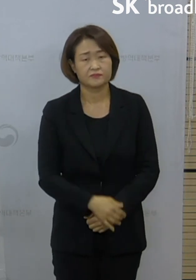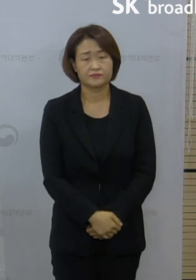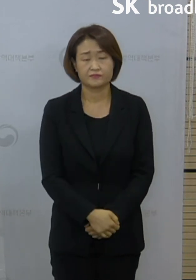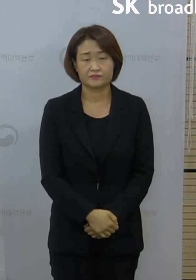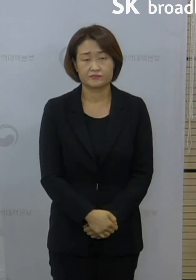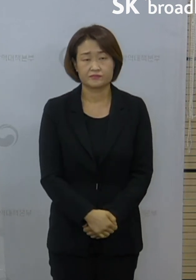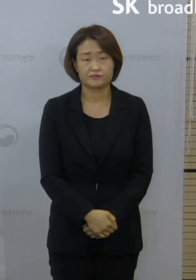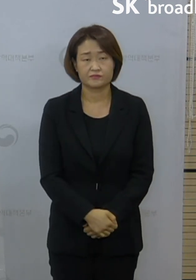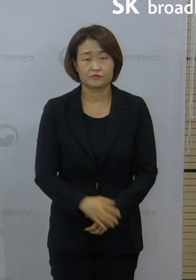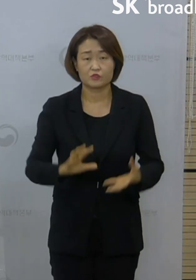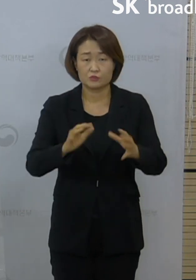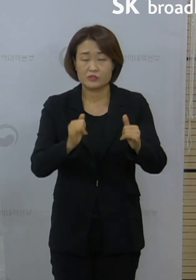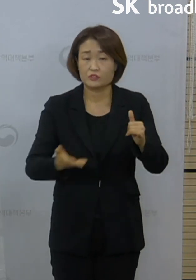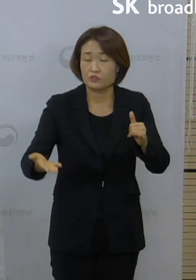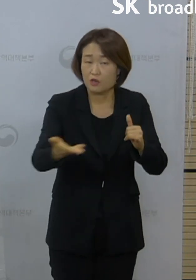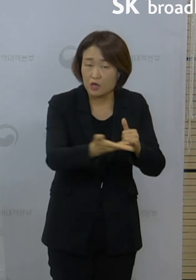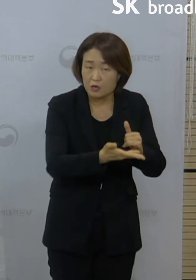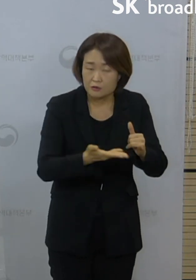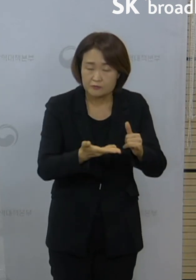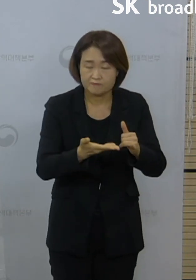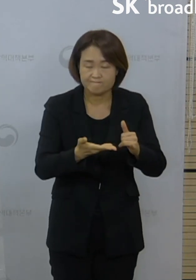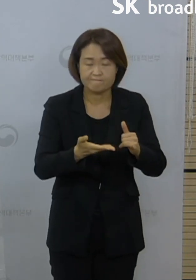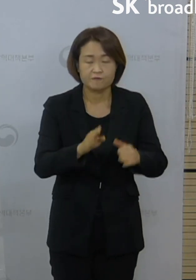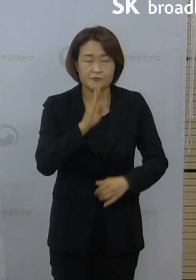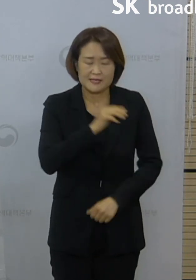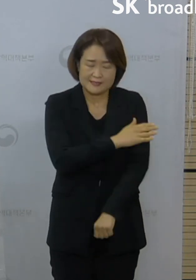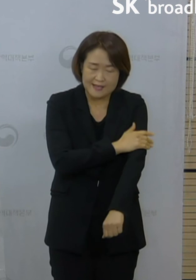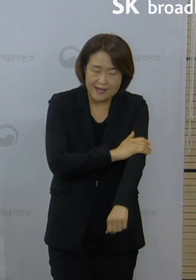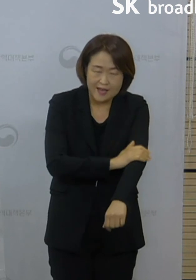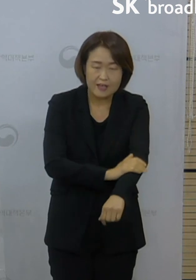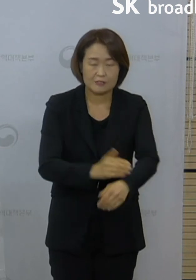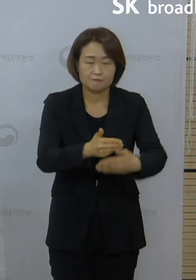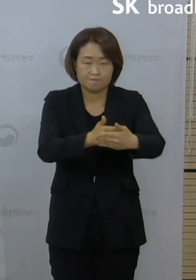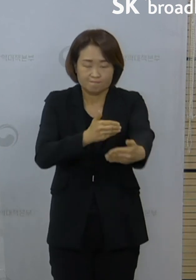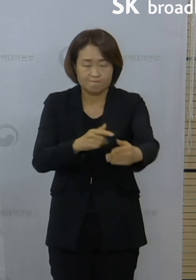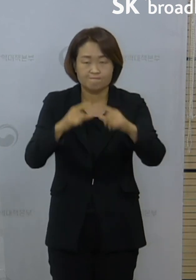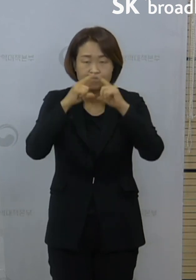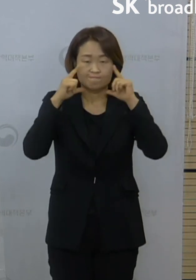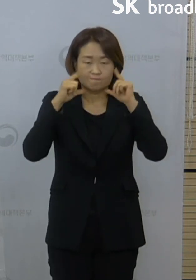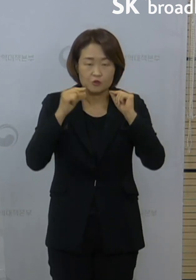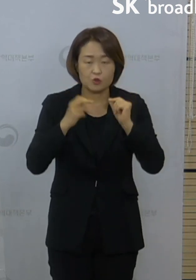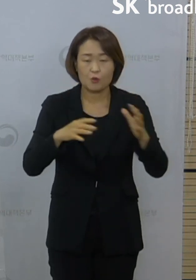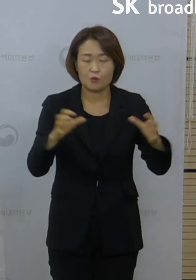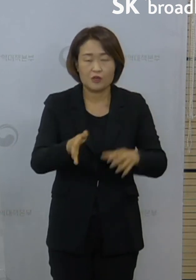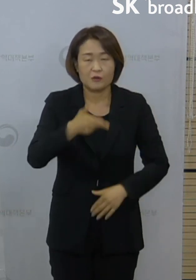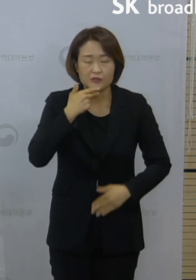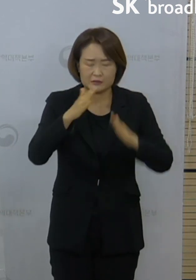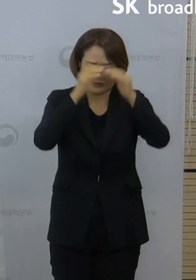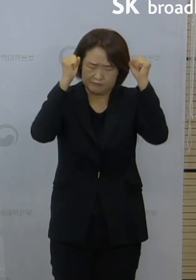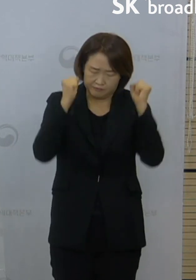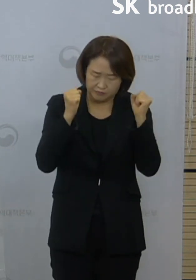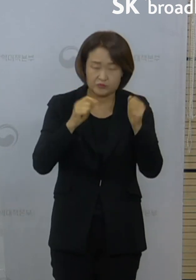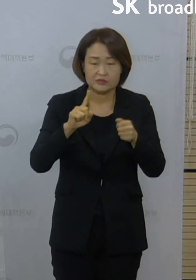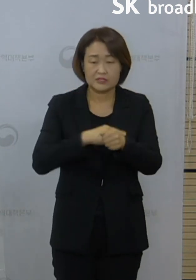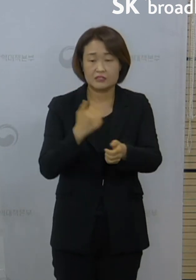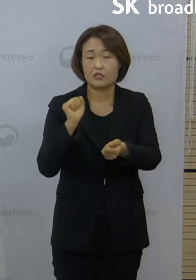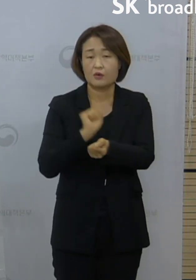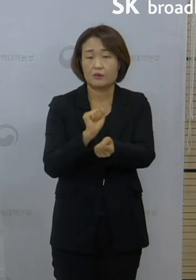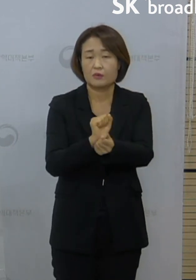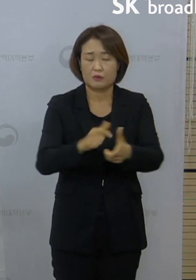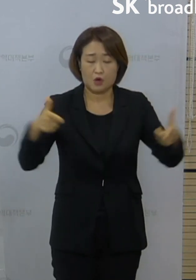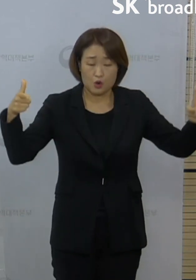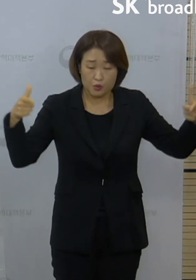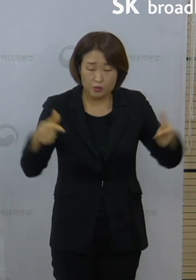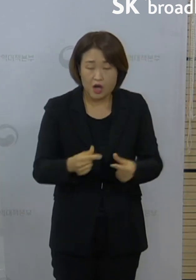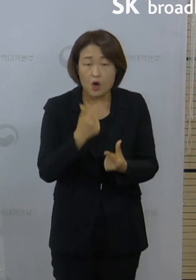국민 여러분의 인내와 참여로 3차 유행을 감소세로 반전 시켰던 것 처럼 일상 생활 속에서